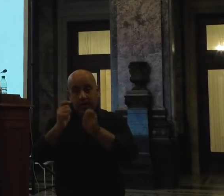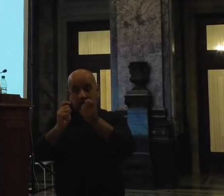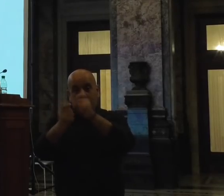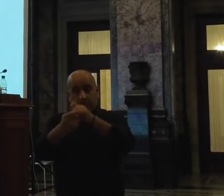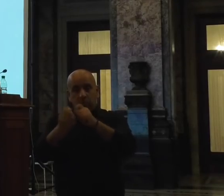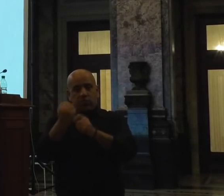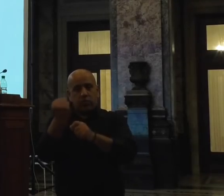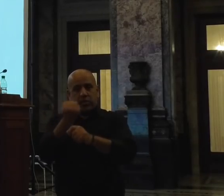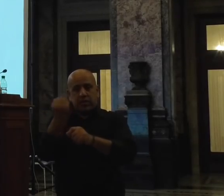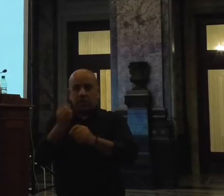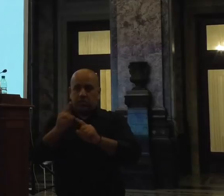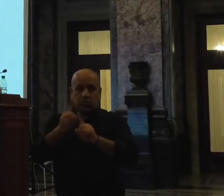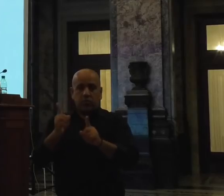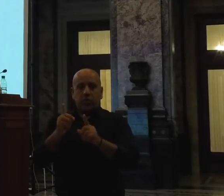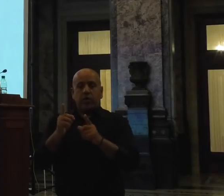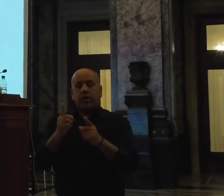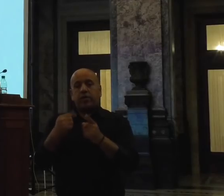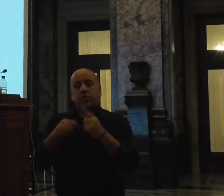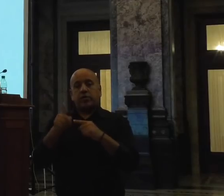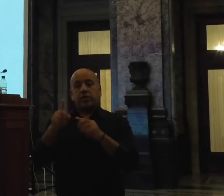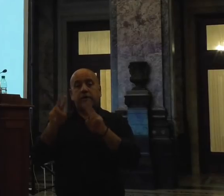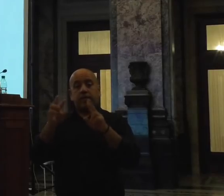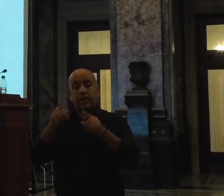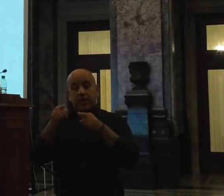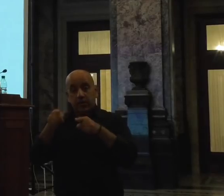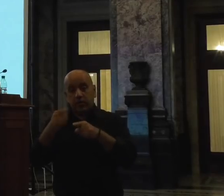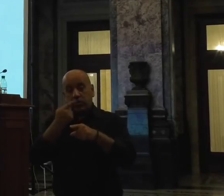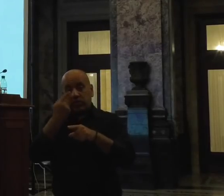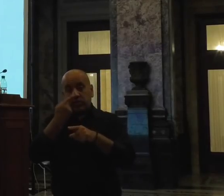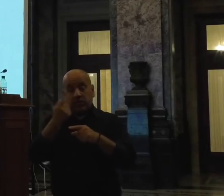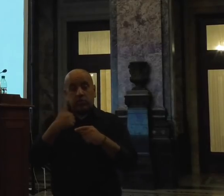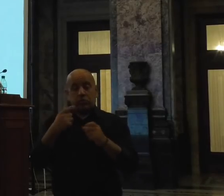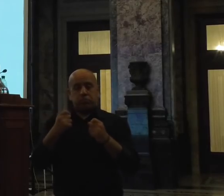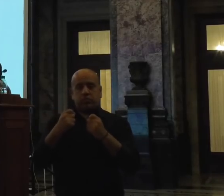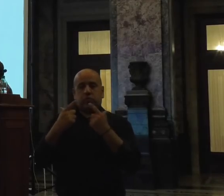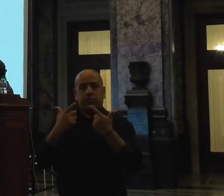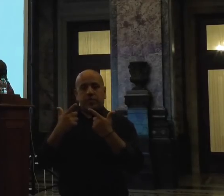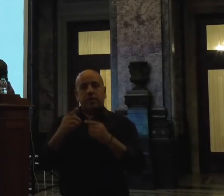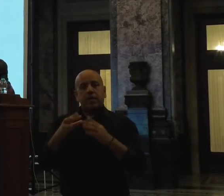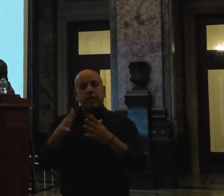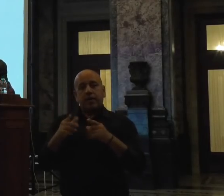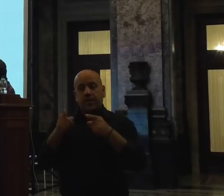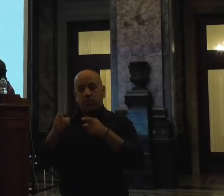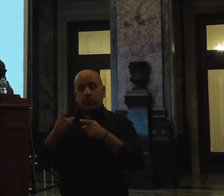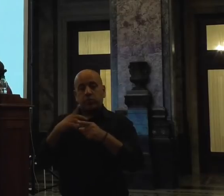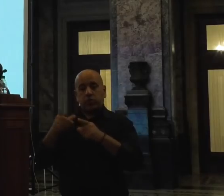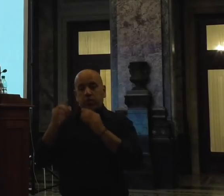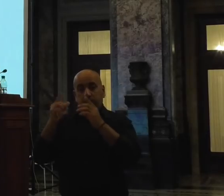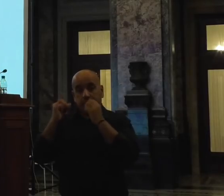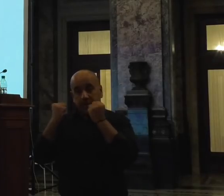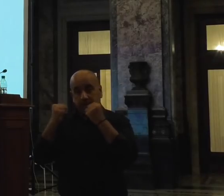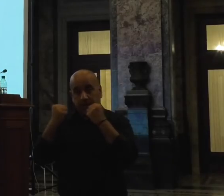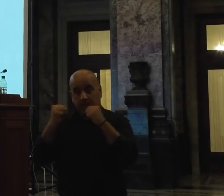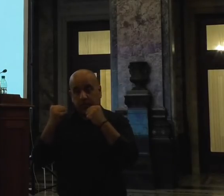el rendimiento es muy local. La parte interesante y que nos sorprendió es que cuando entrenamos con